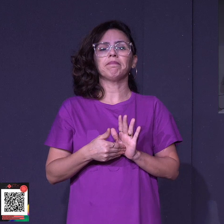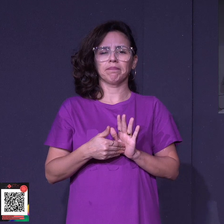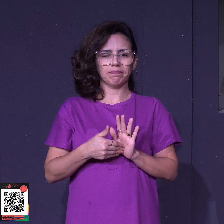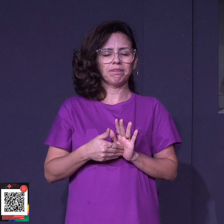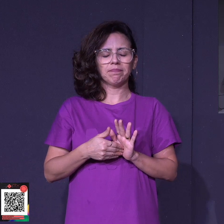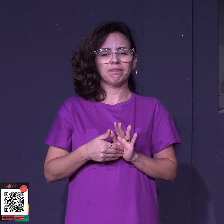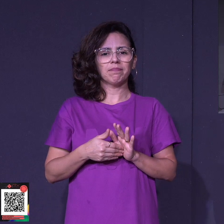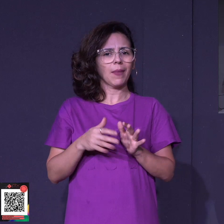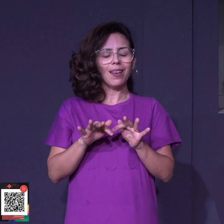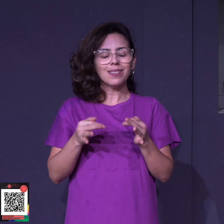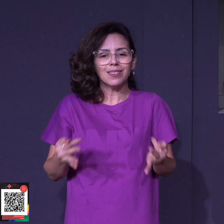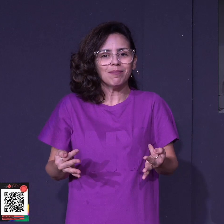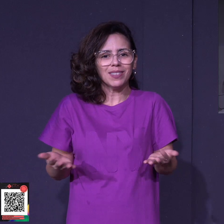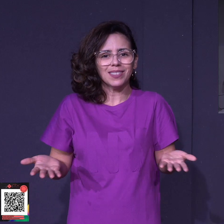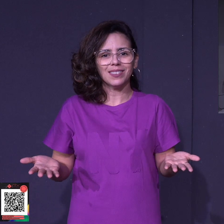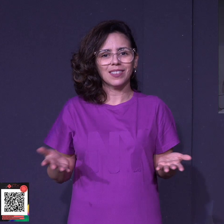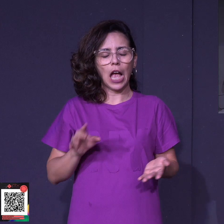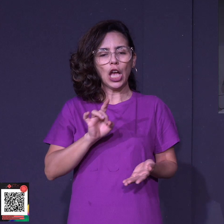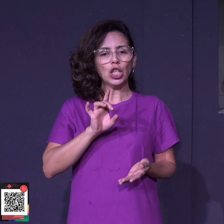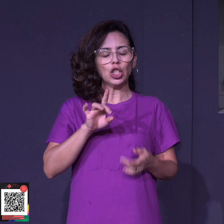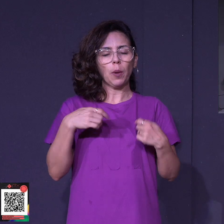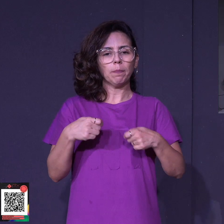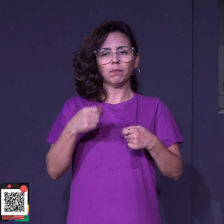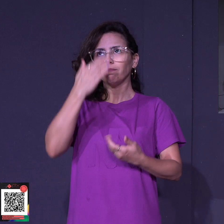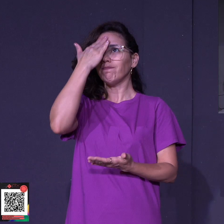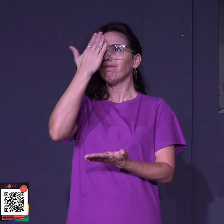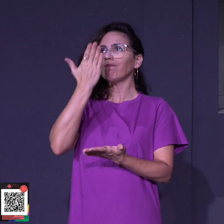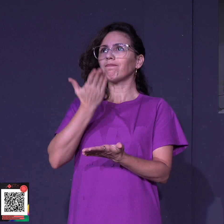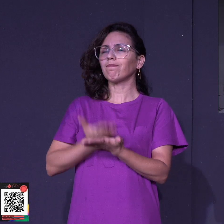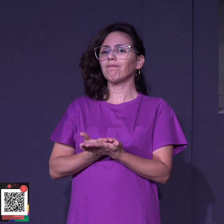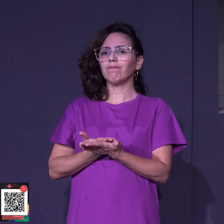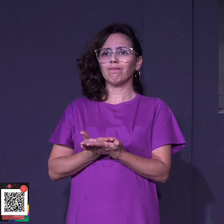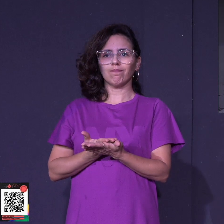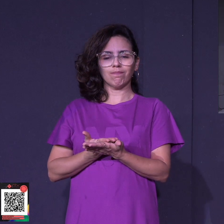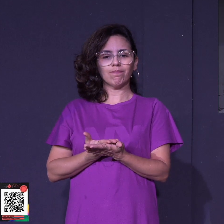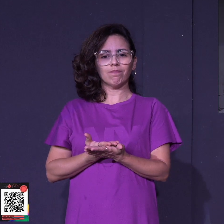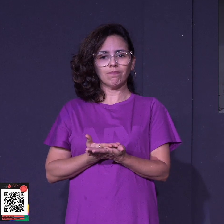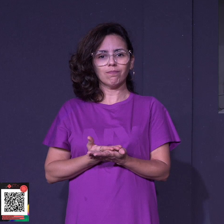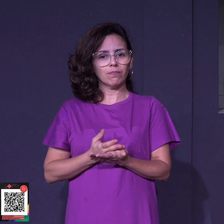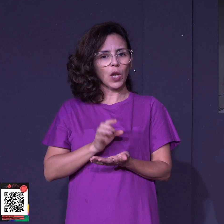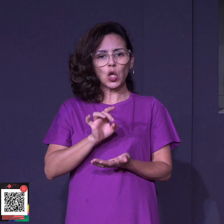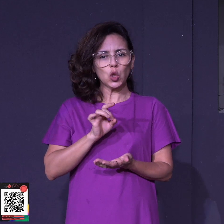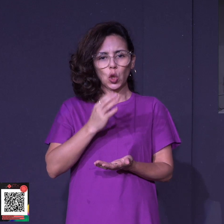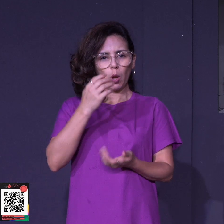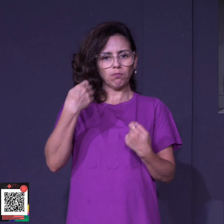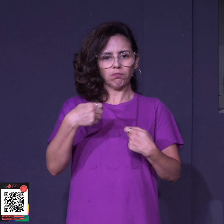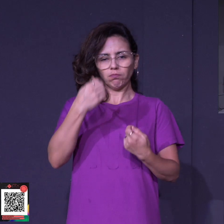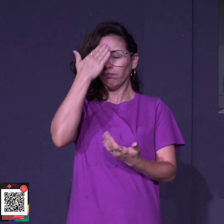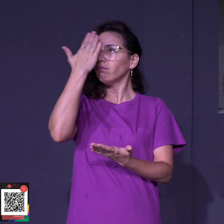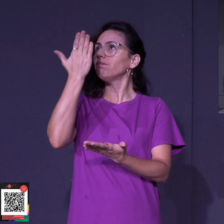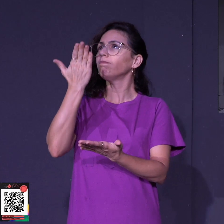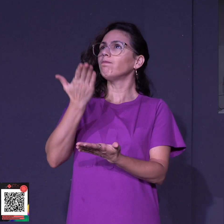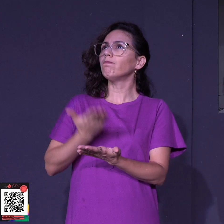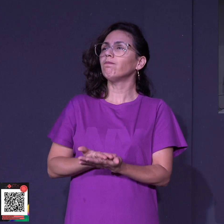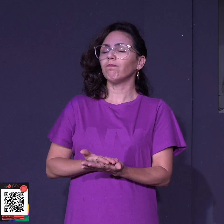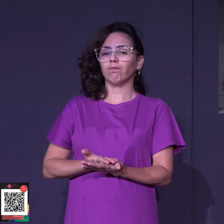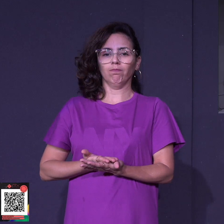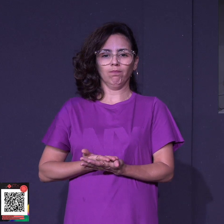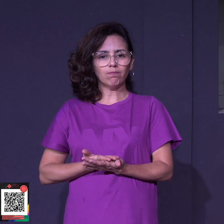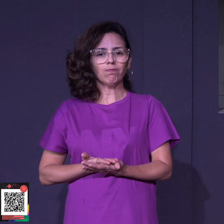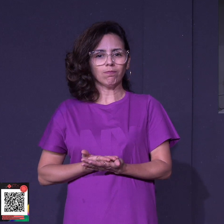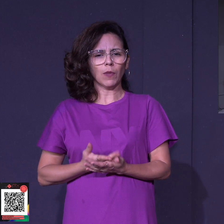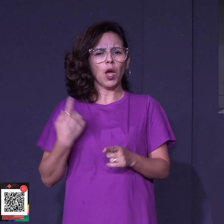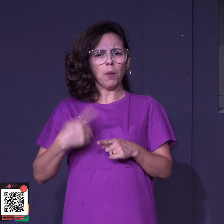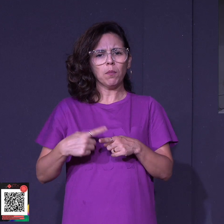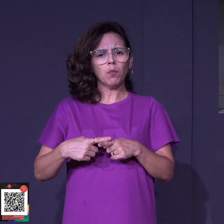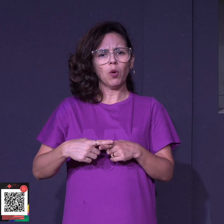Simplesmente por confiar em Deus, simplesmente porque realmente entreguei a minha vida a Ele, porque Ele sabe o que é melhor para